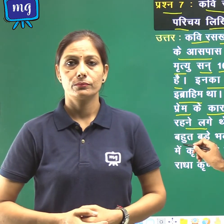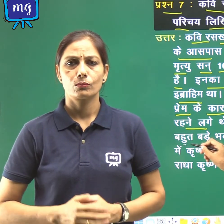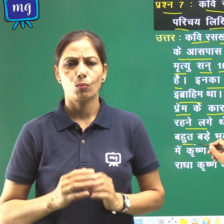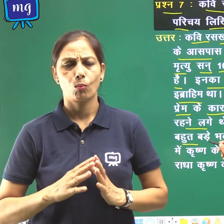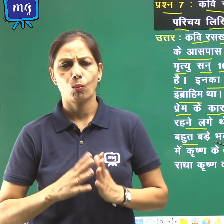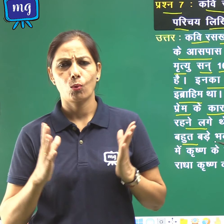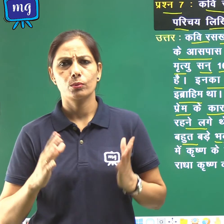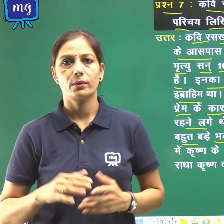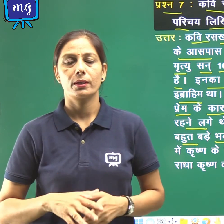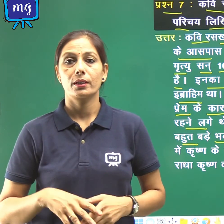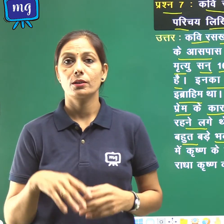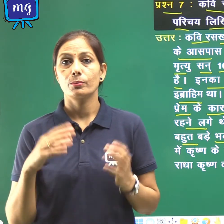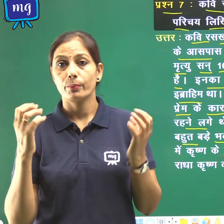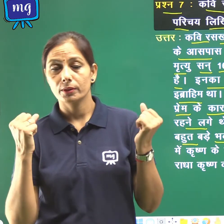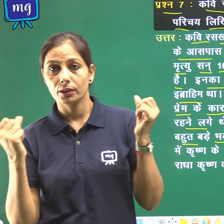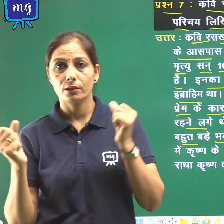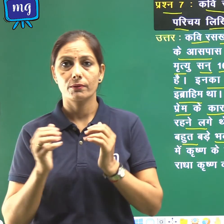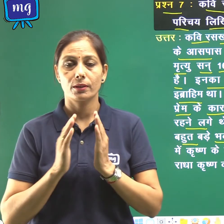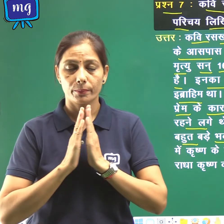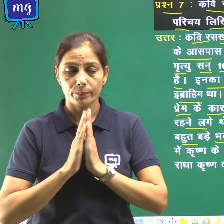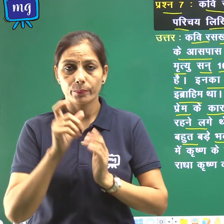बहुत बड़े भक्त थे।